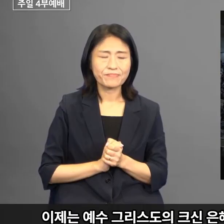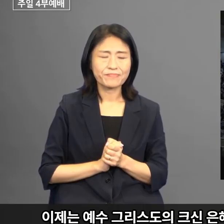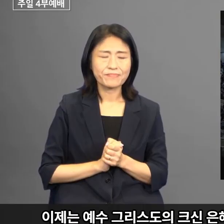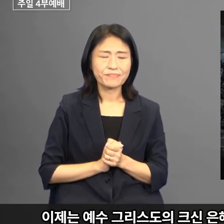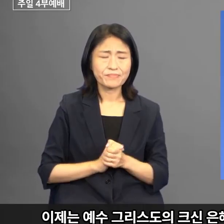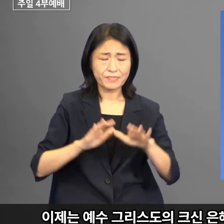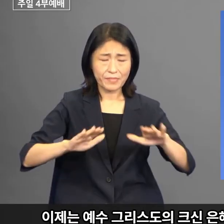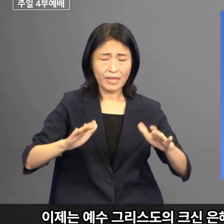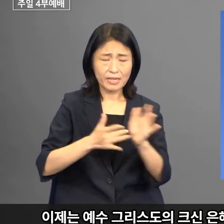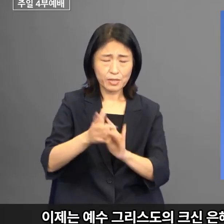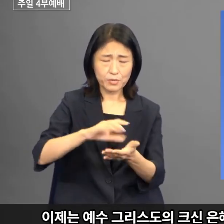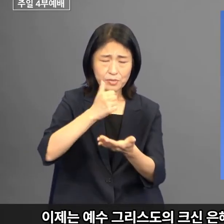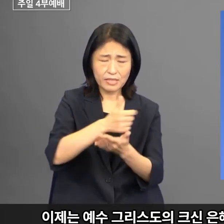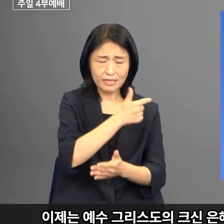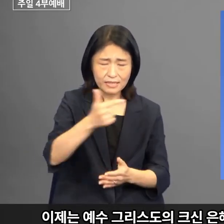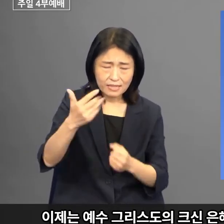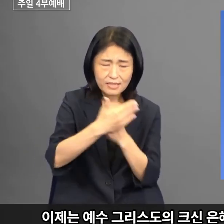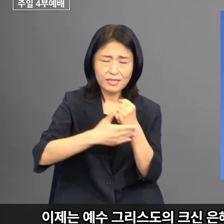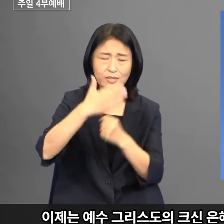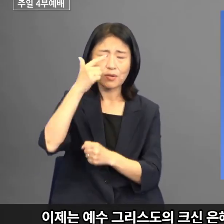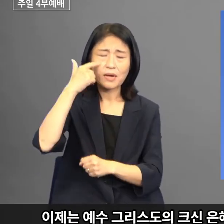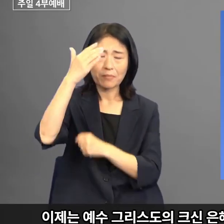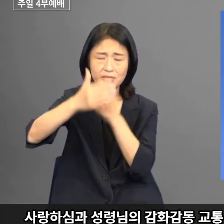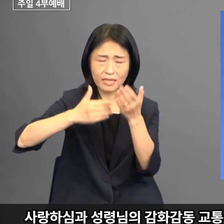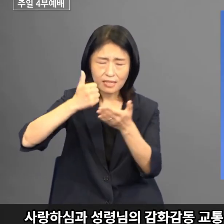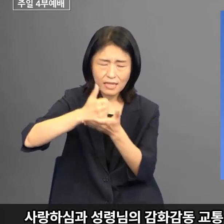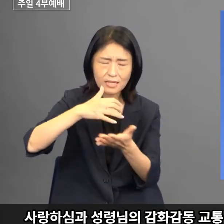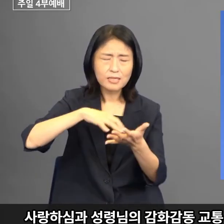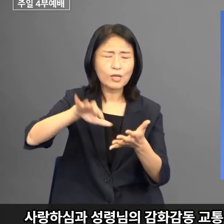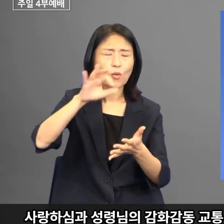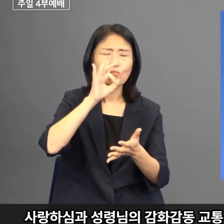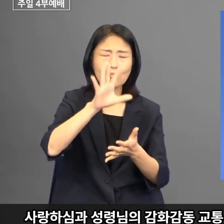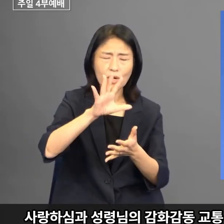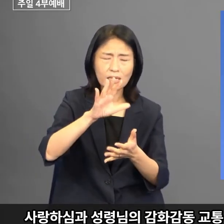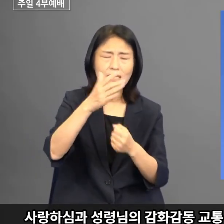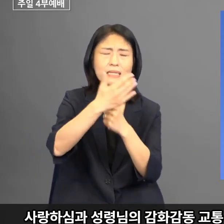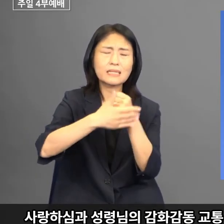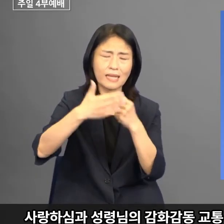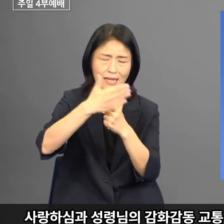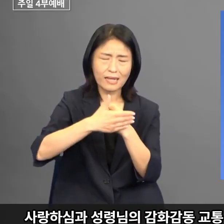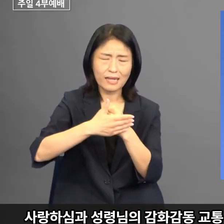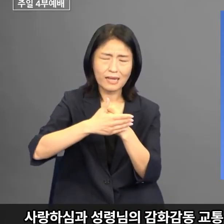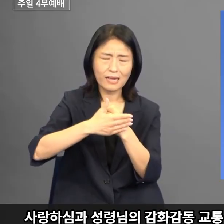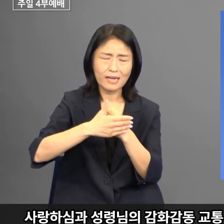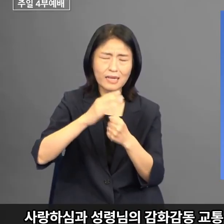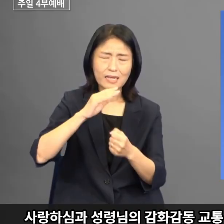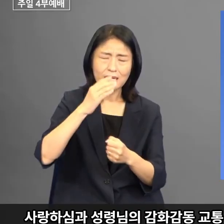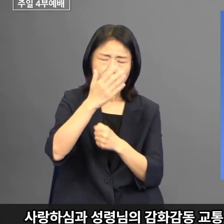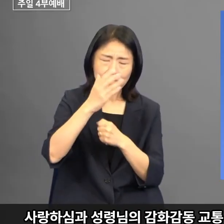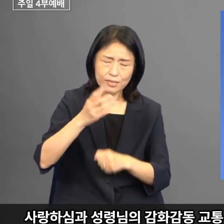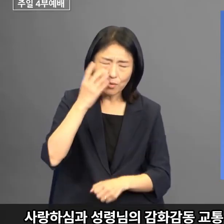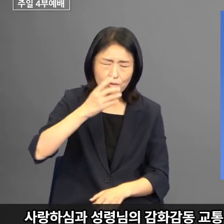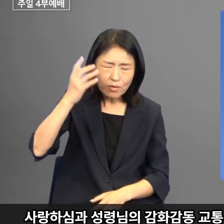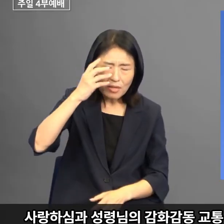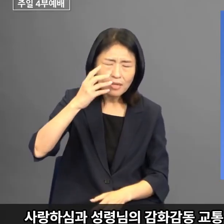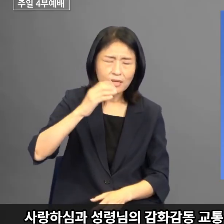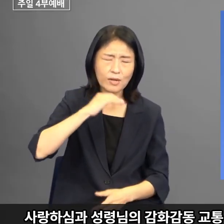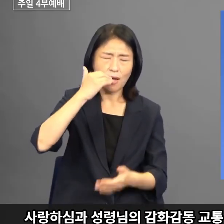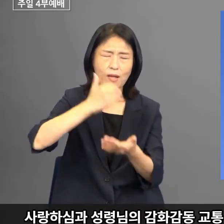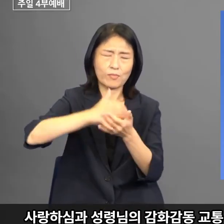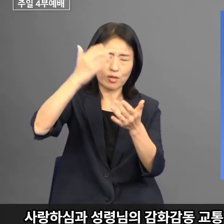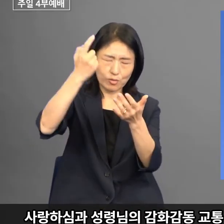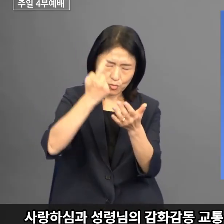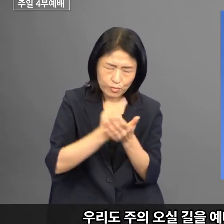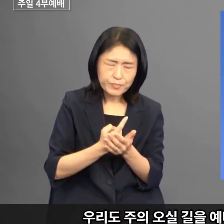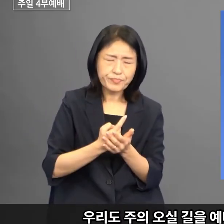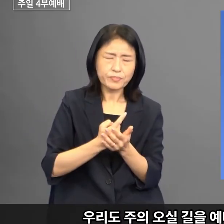기도드리겠습니다. 이제는 예수 그리스도의 크신 은혜와 아버지 하나님의 측량할 수 없는 사랑하심과 성령님의 가망함동 교통 내주하심이 통일 선교